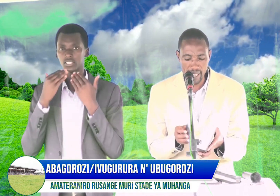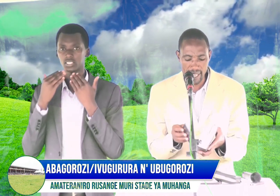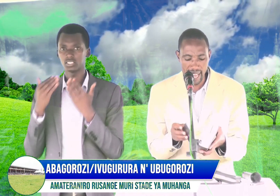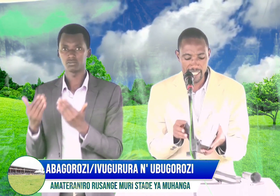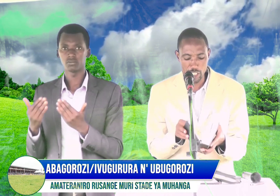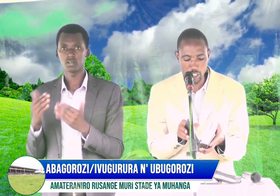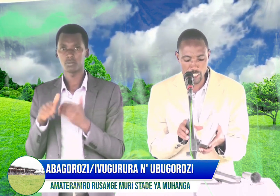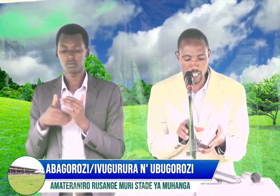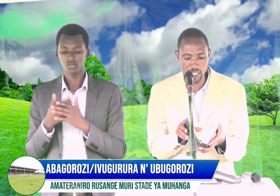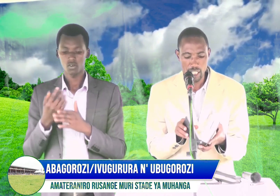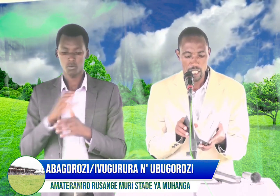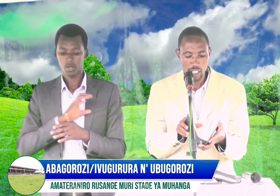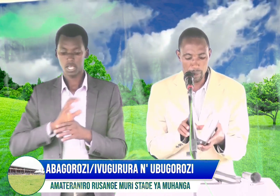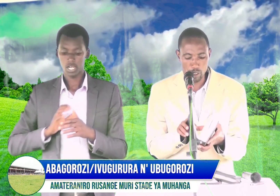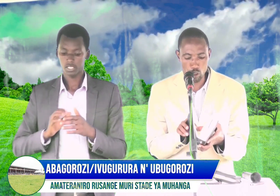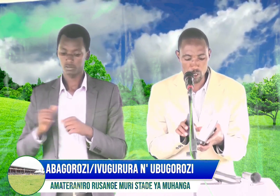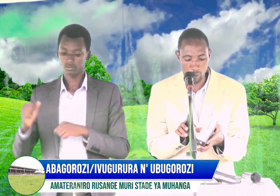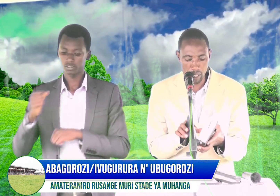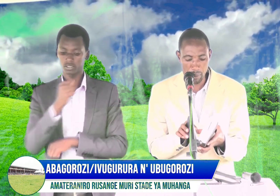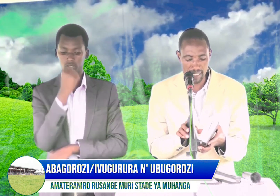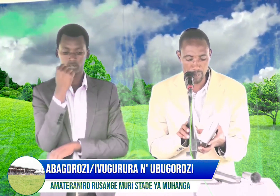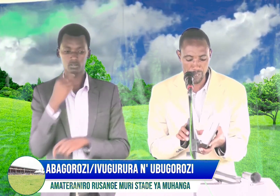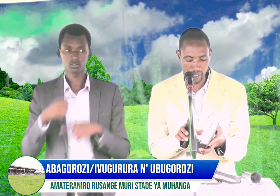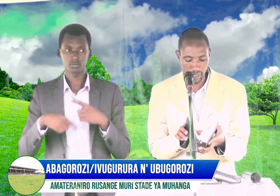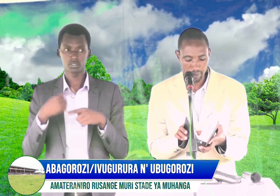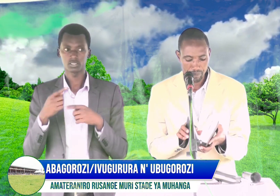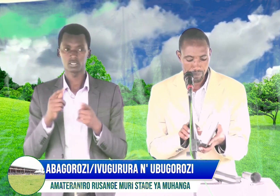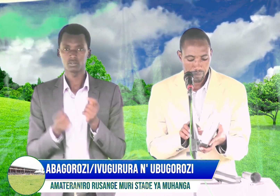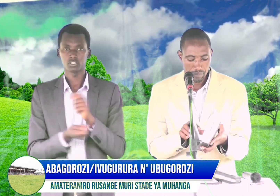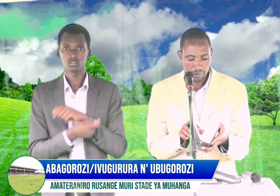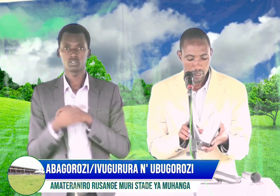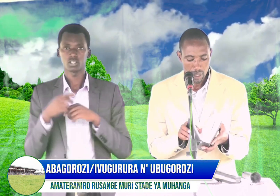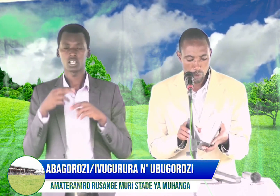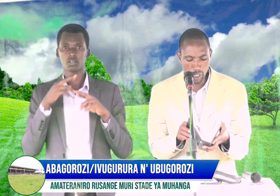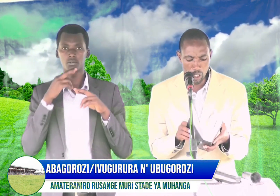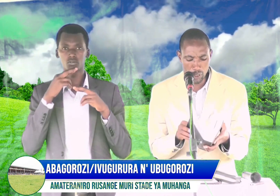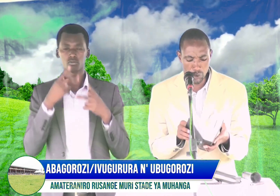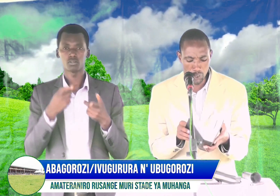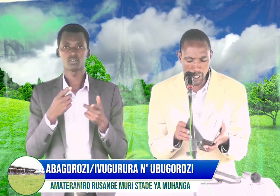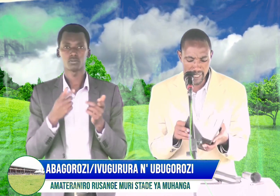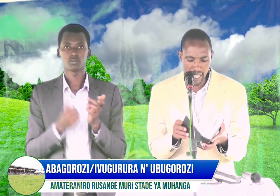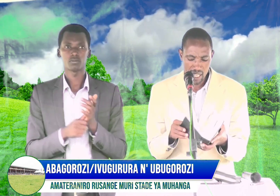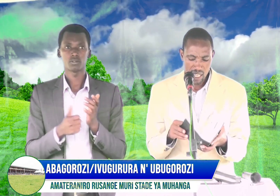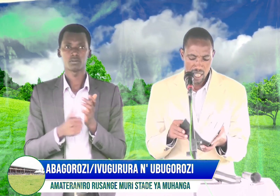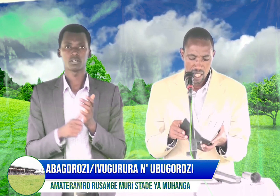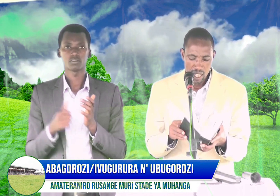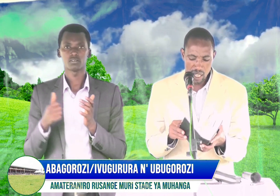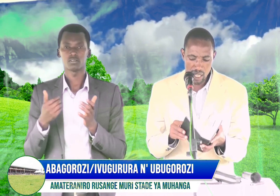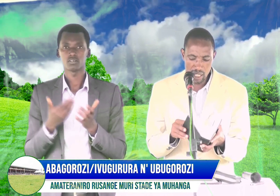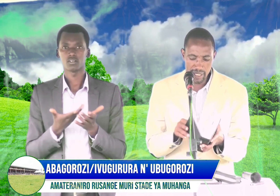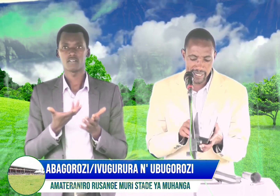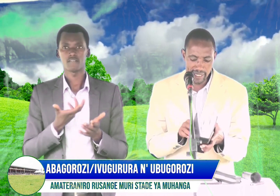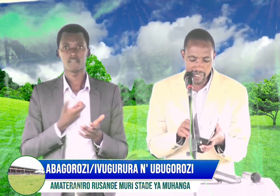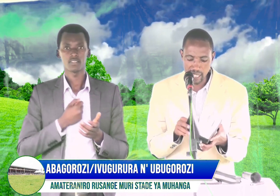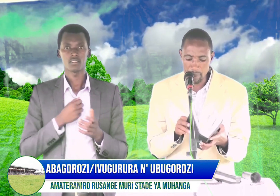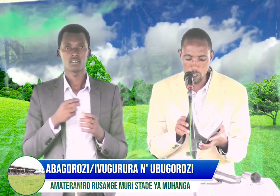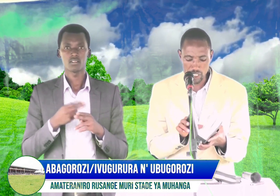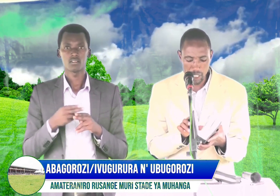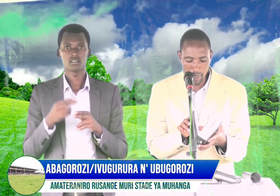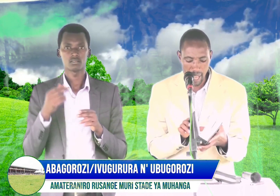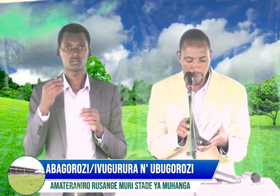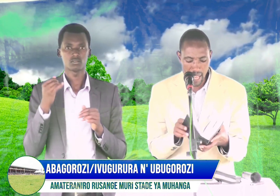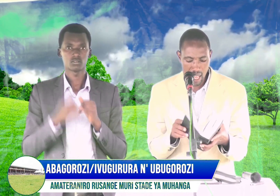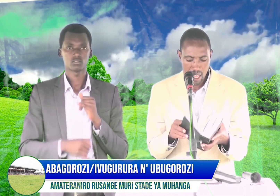dushobore kubera isi ibisubizo by'ibibazo ifite. Noneho dusoze n'iki